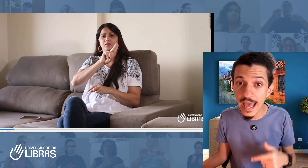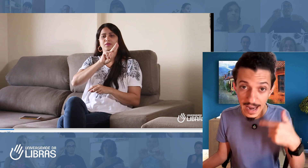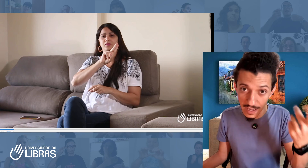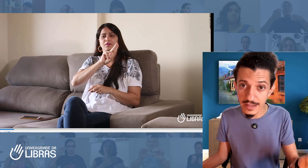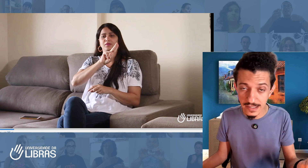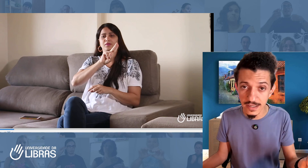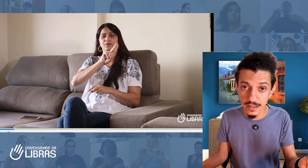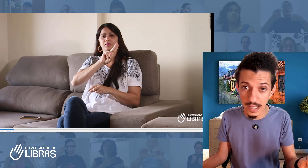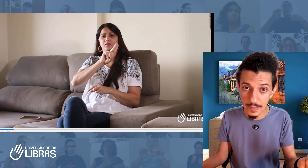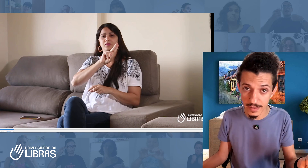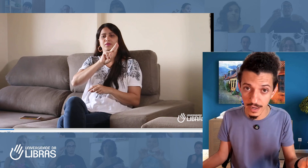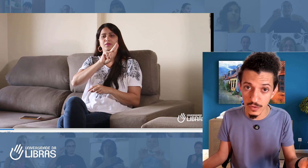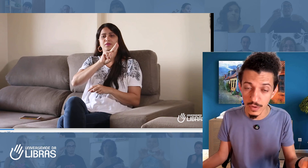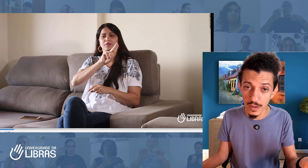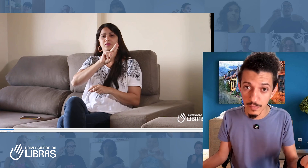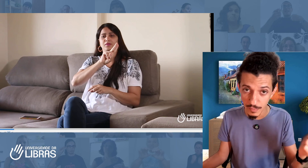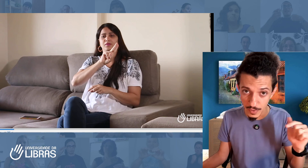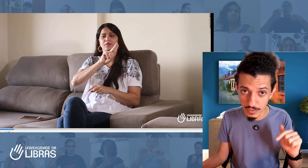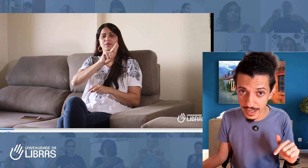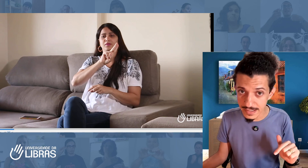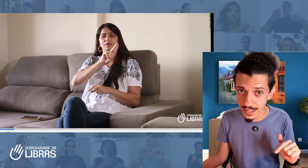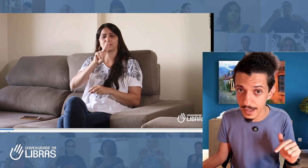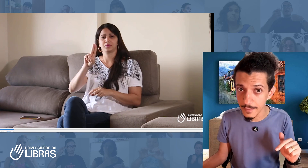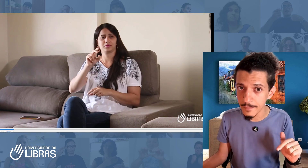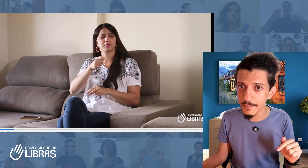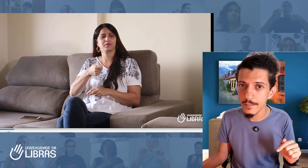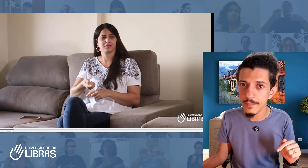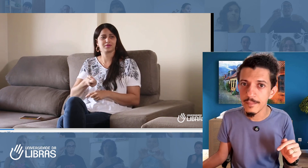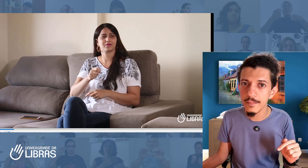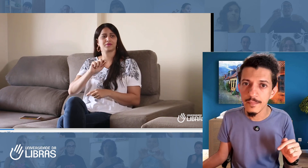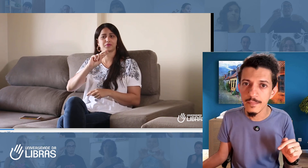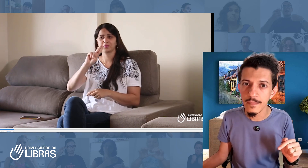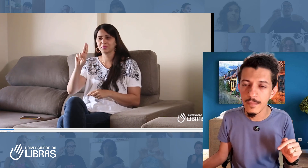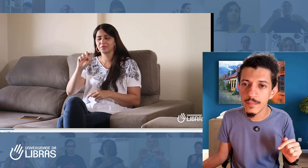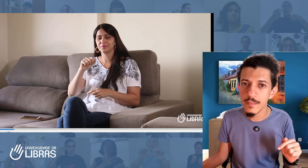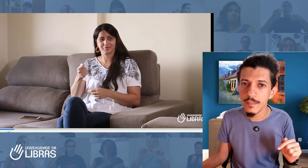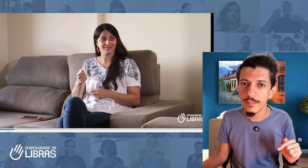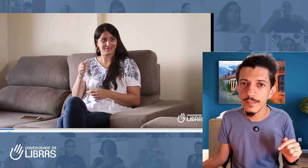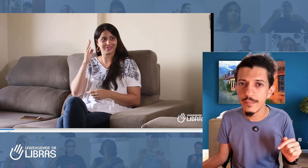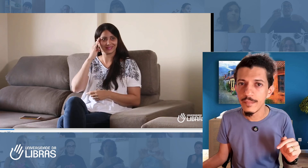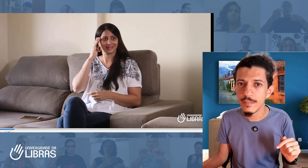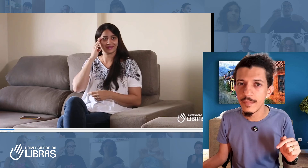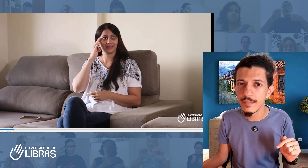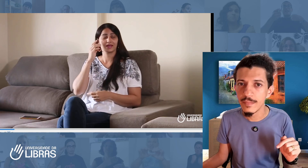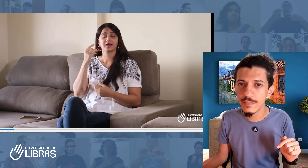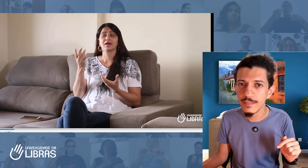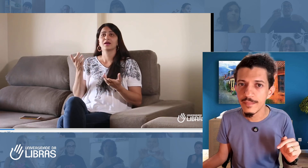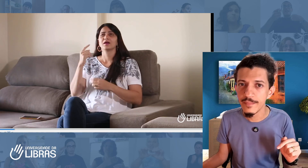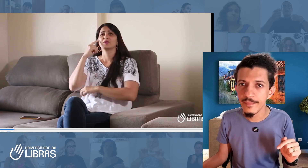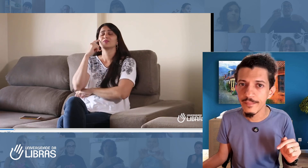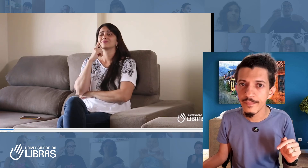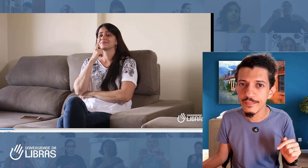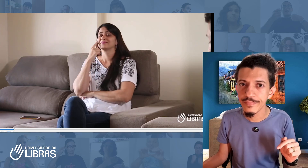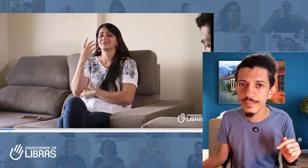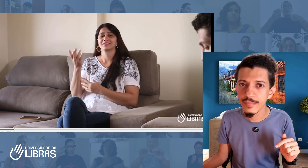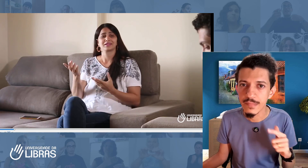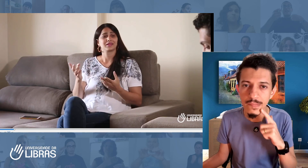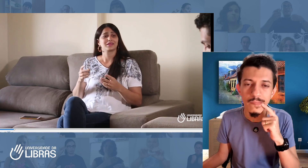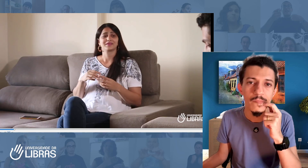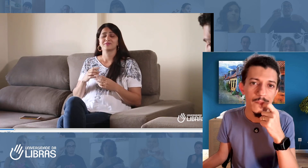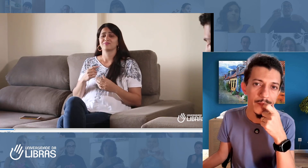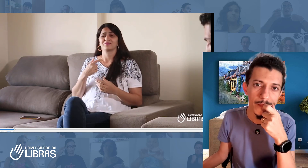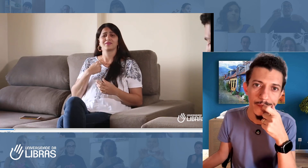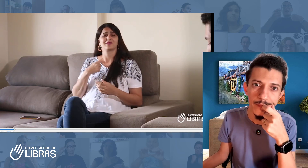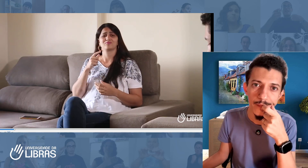E ela que está se interpretando para o português aqui. Aí vinha nome, sinal, sabe como é que é? Aí eu ficava assim, meu